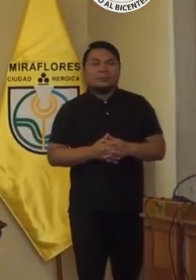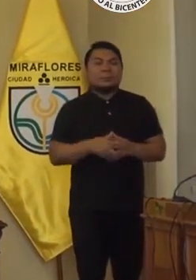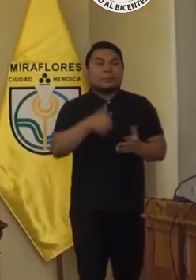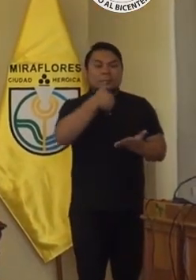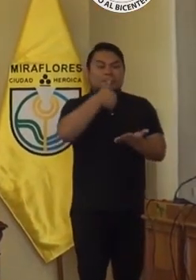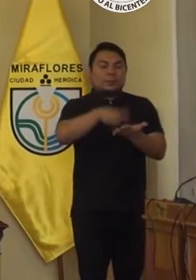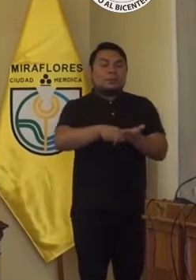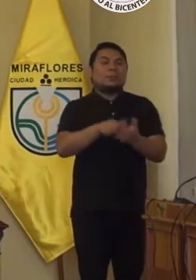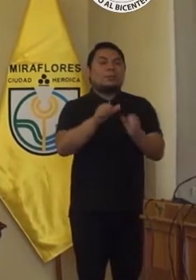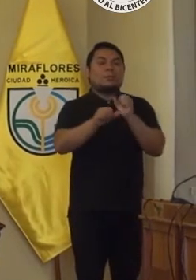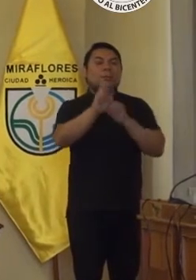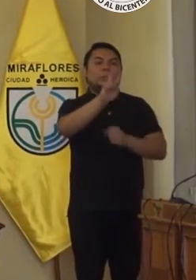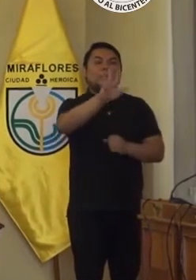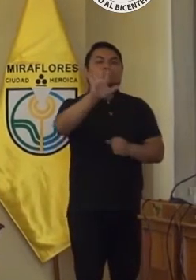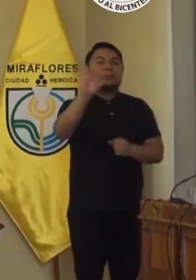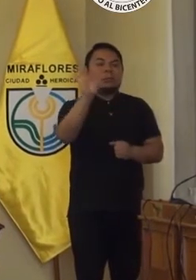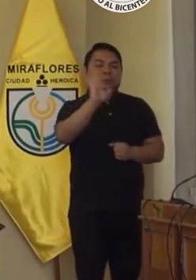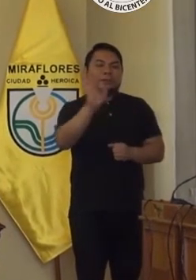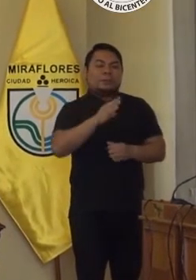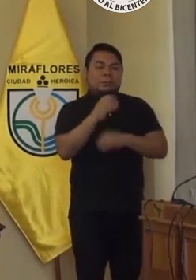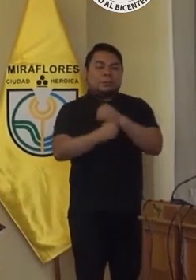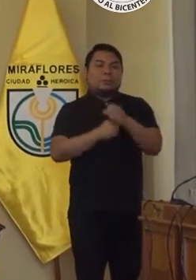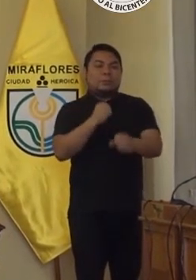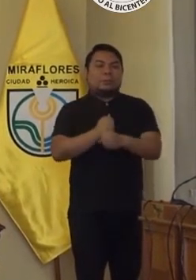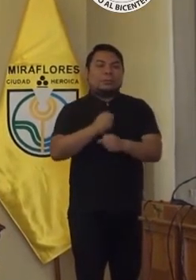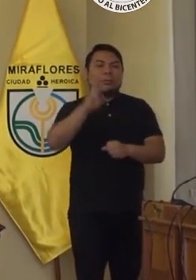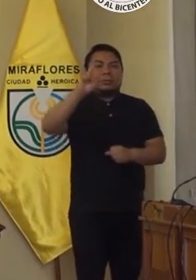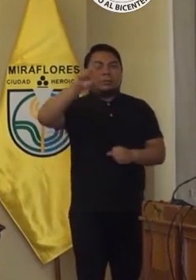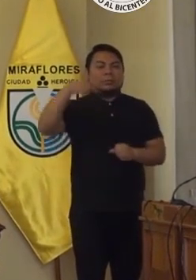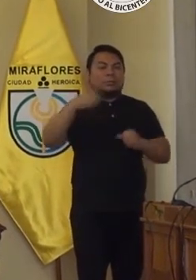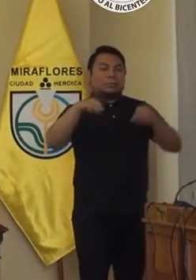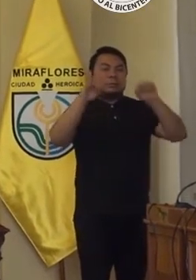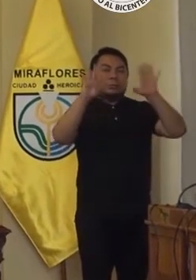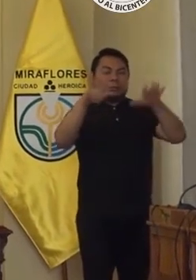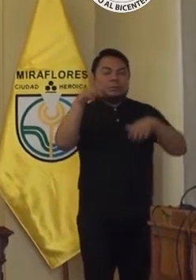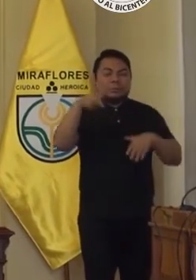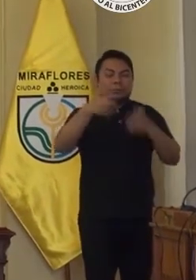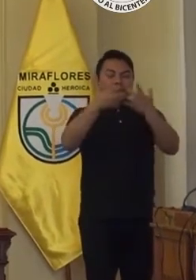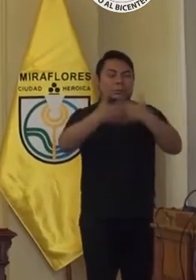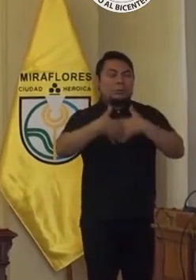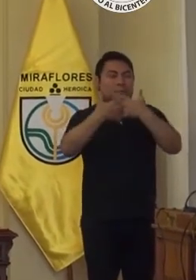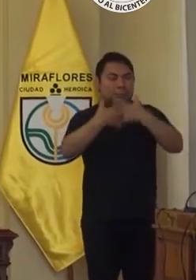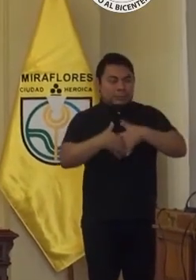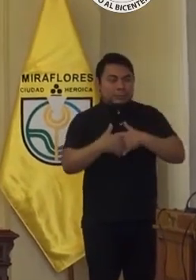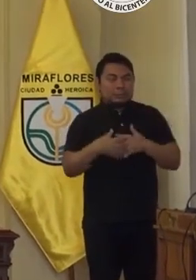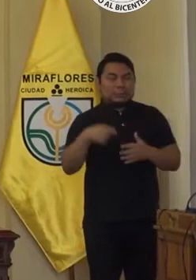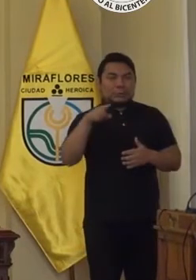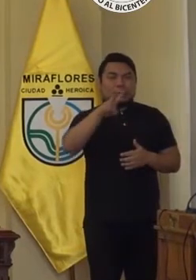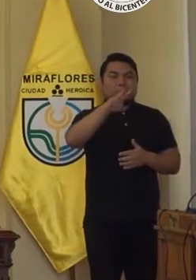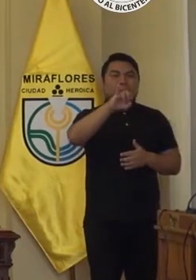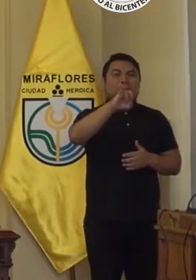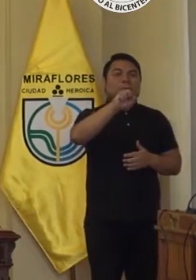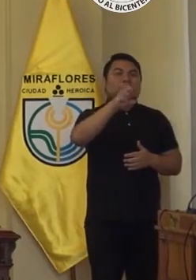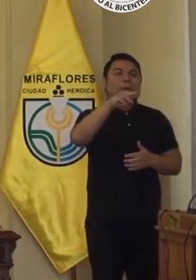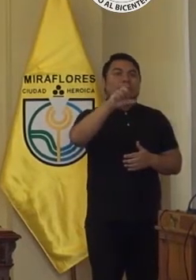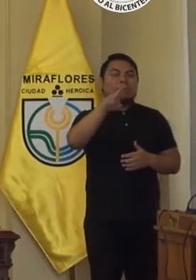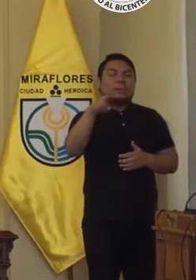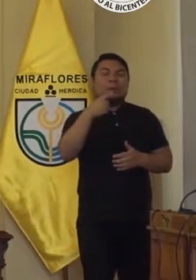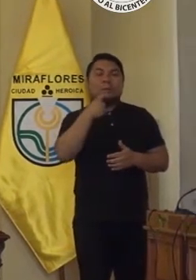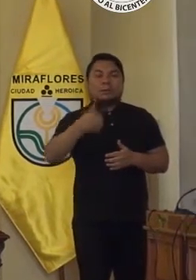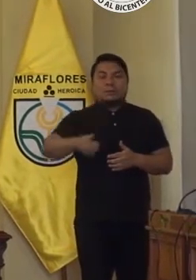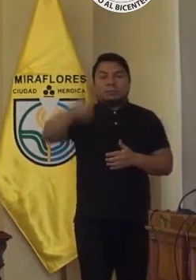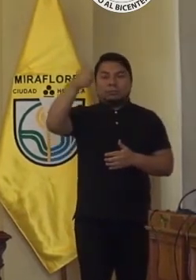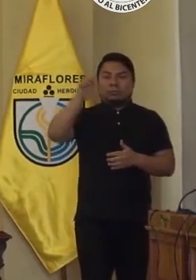Carta de fecha 25 de febrero del año 2019 de la empresa inmobiliaria Vistamar, en la cual el